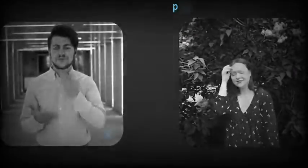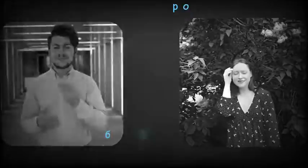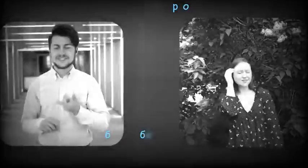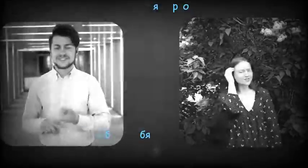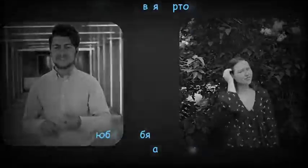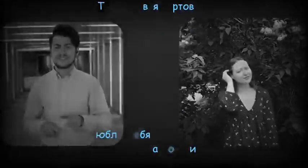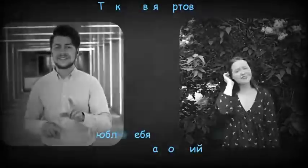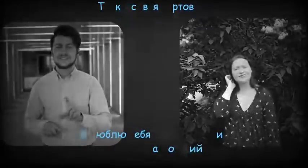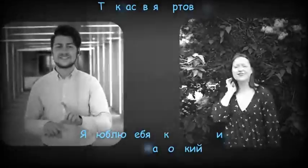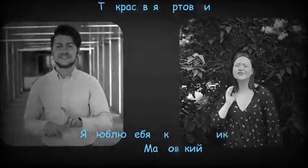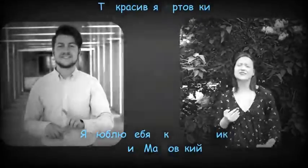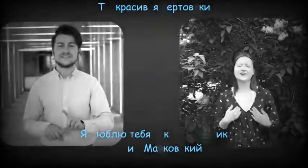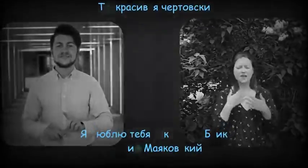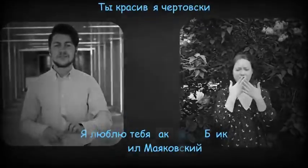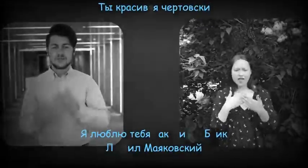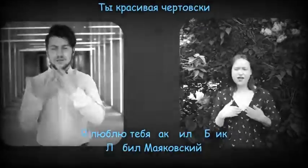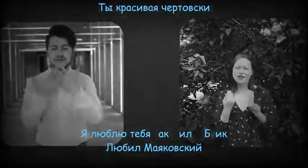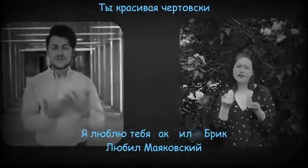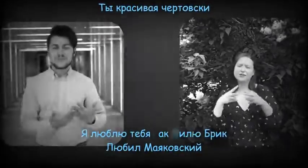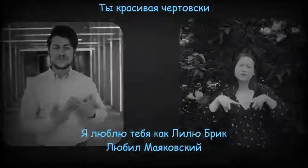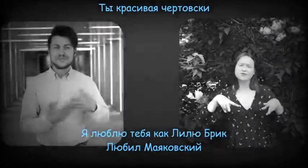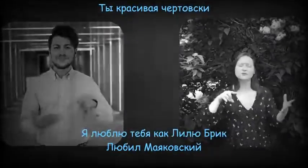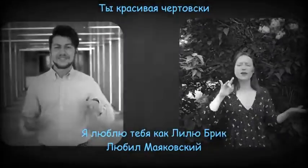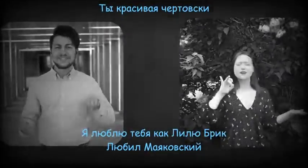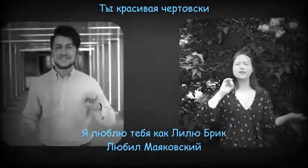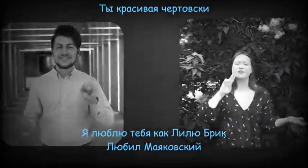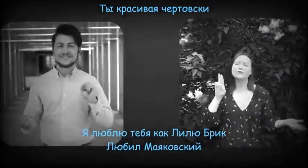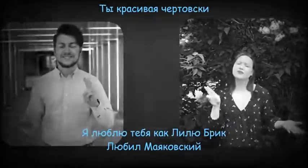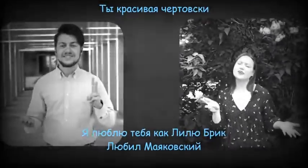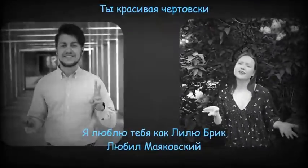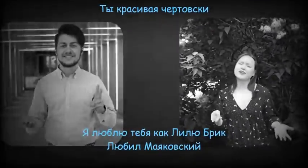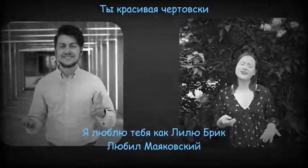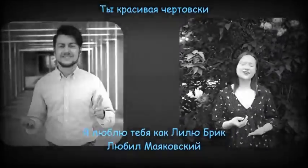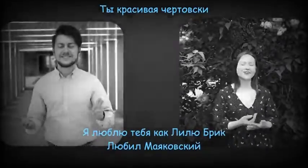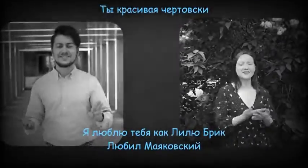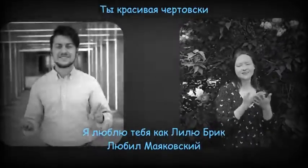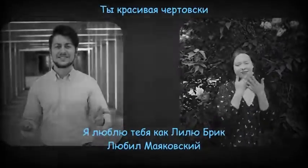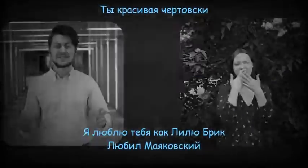Ты красивая чертовски, я люблю тебя, как и